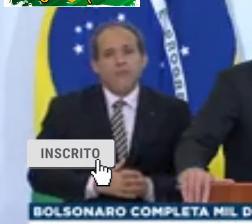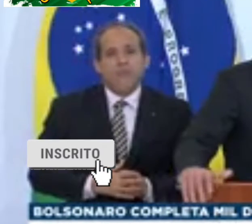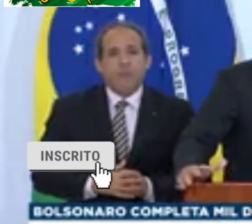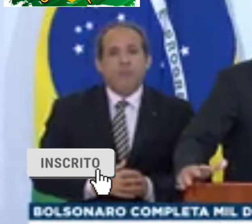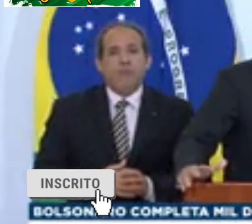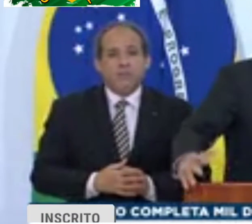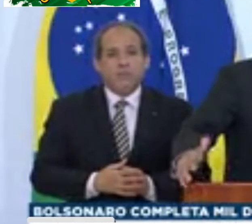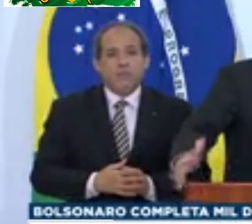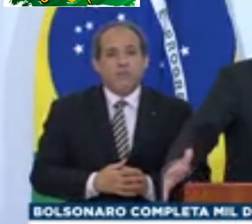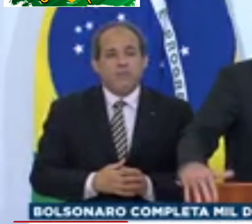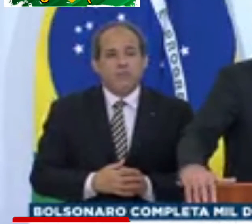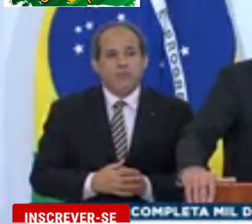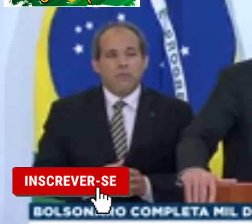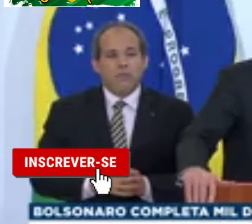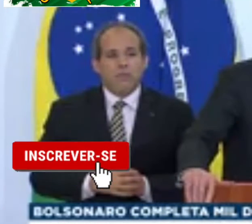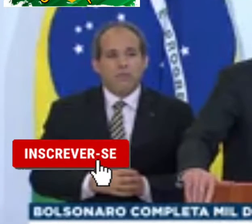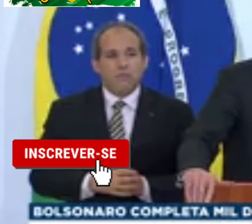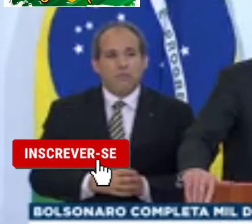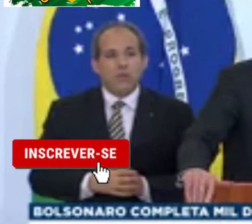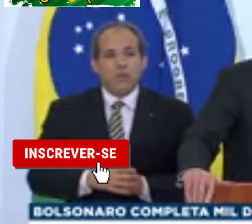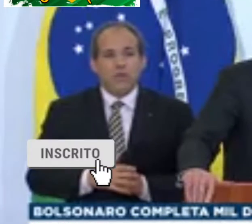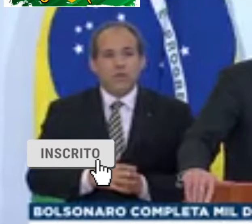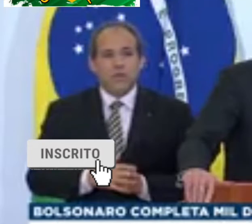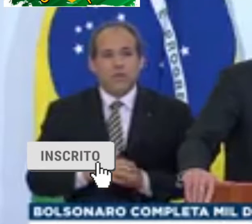Ali está meu comando? Sim, é meu comando.